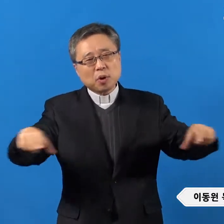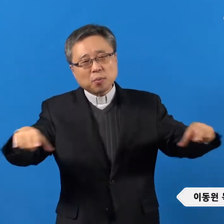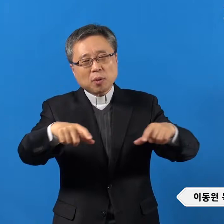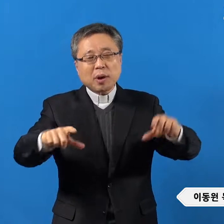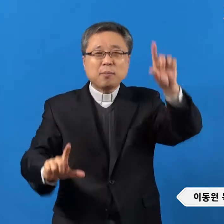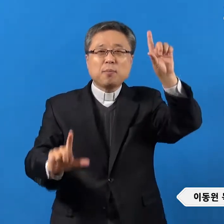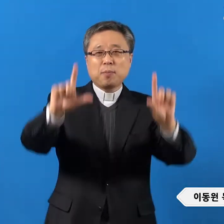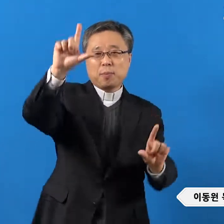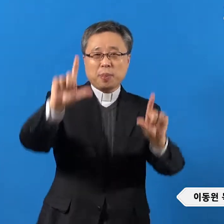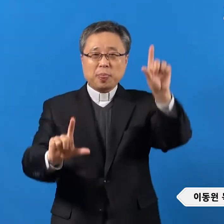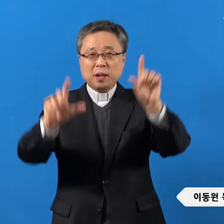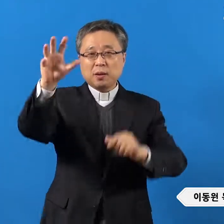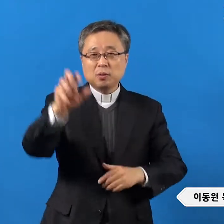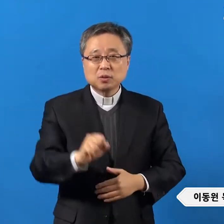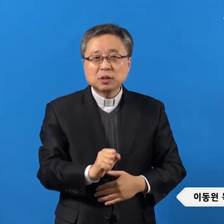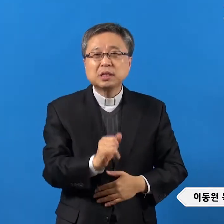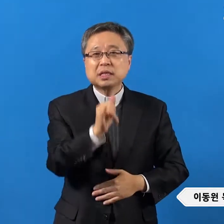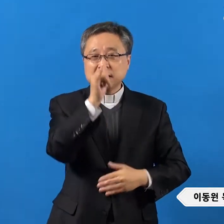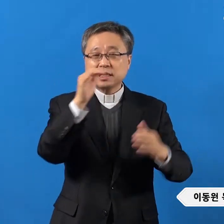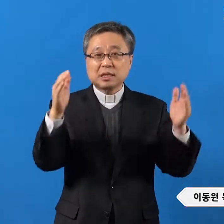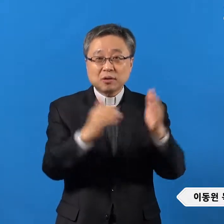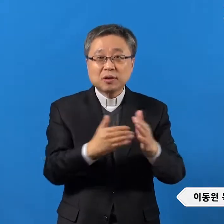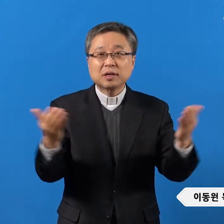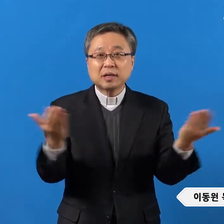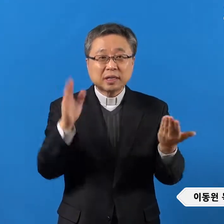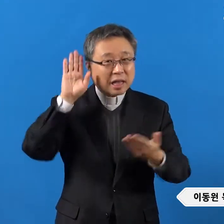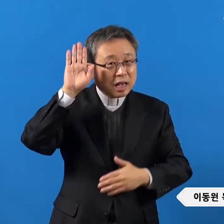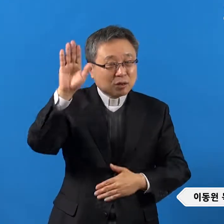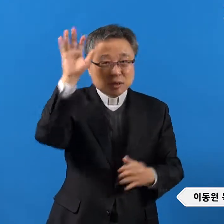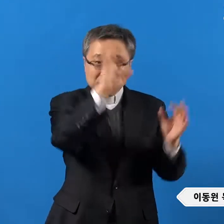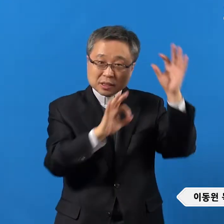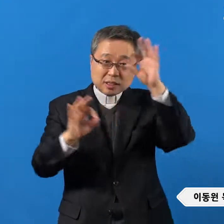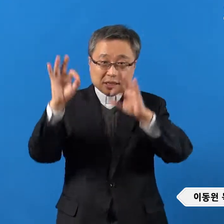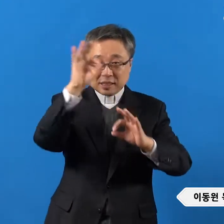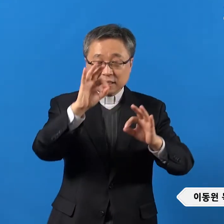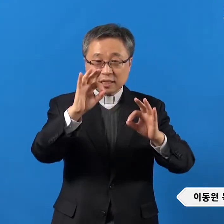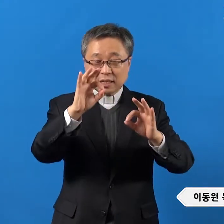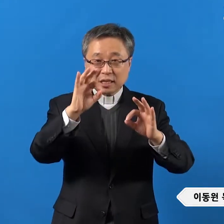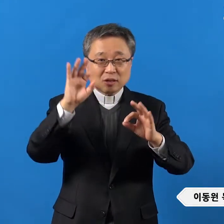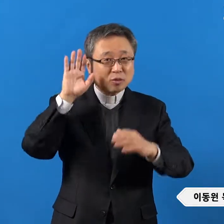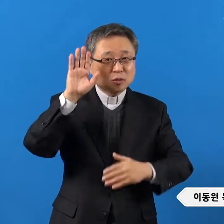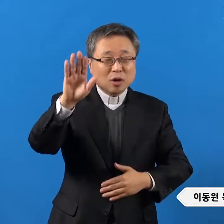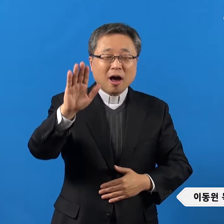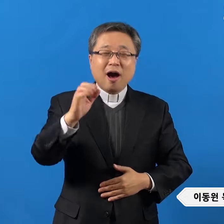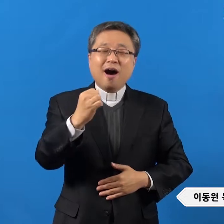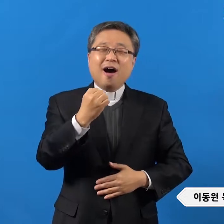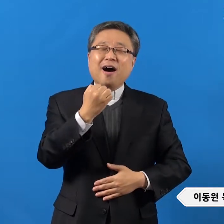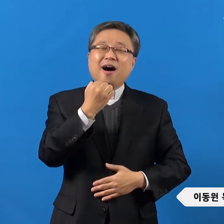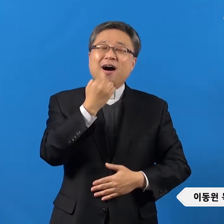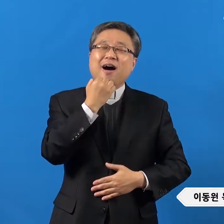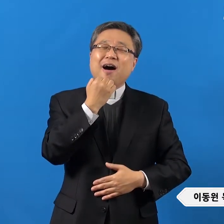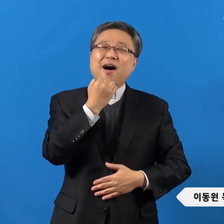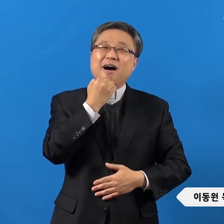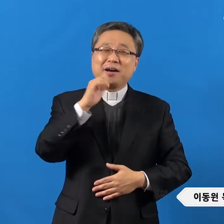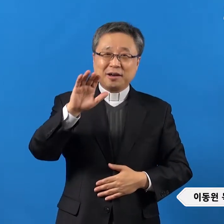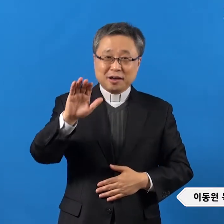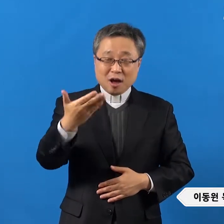모습으로 있었다는 사실을 나중에 찾고 우리가 실소를 금하지 못하게 됩니다. 그는 비쩍 마른